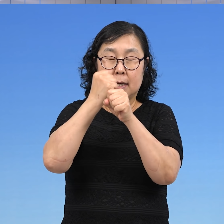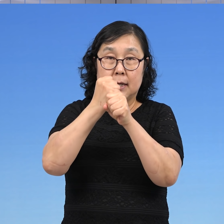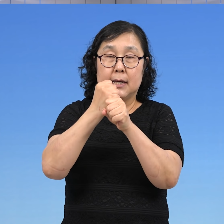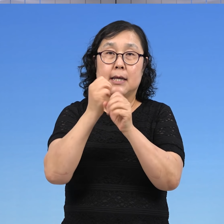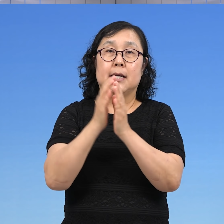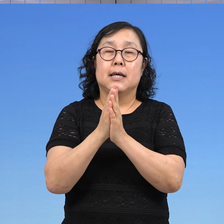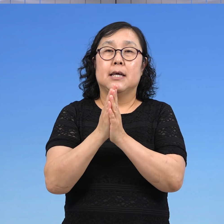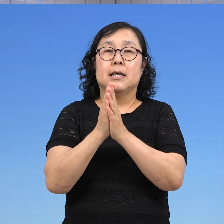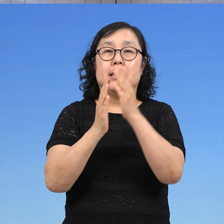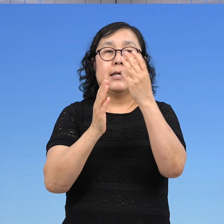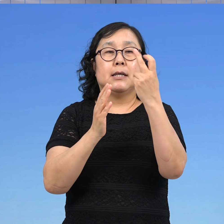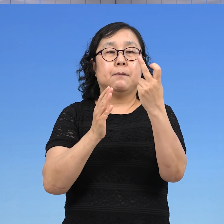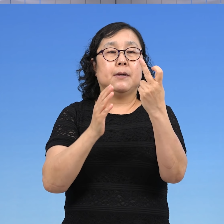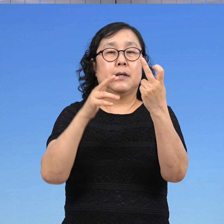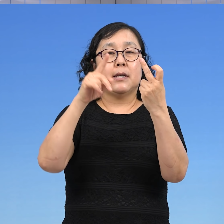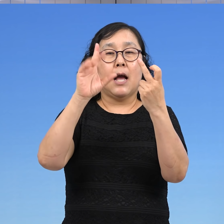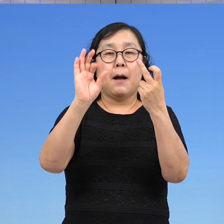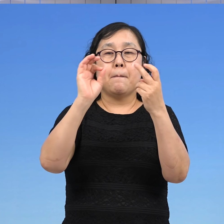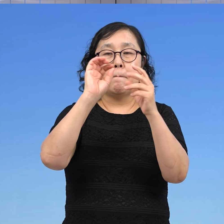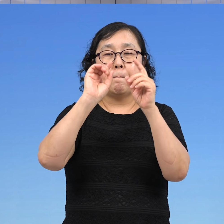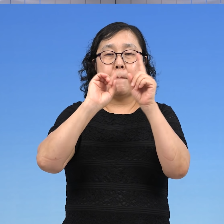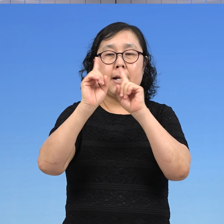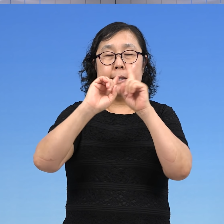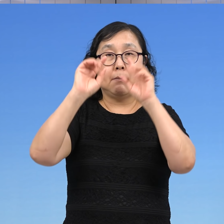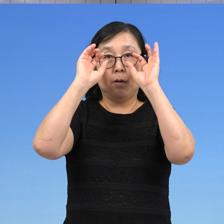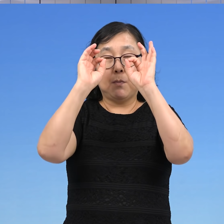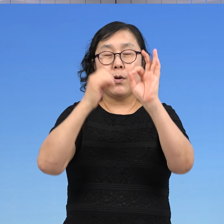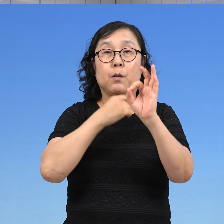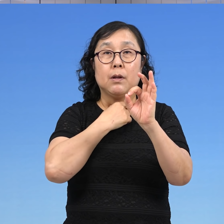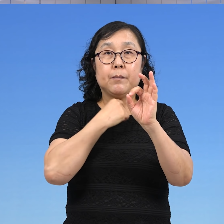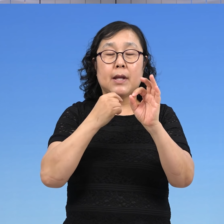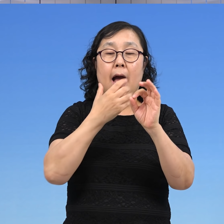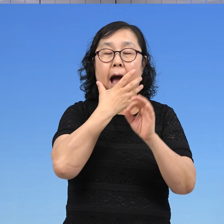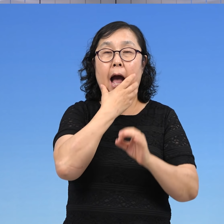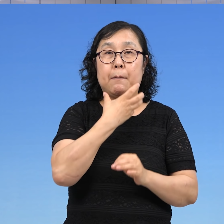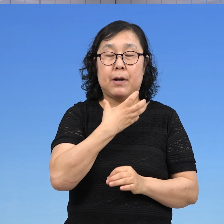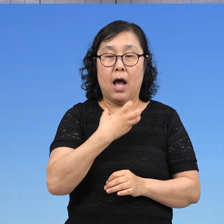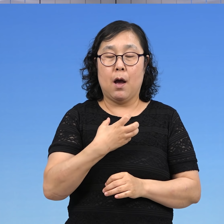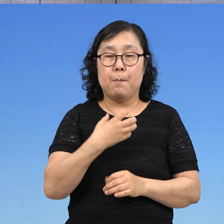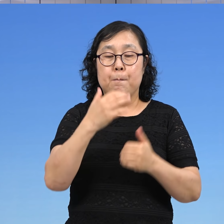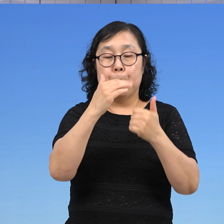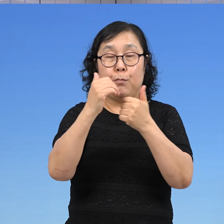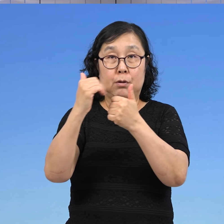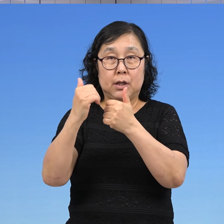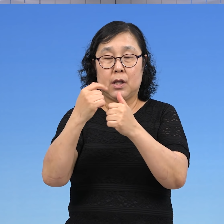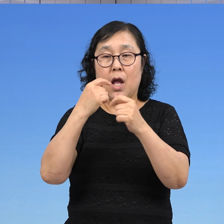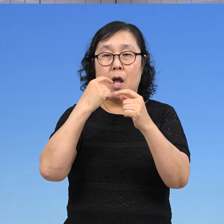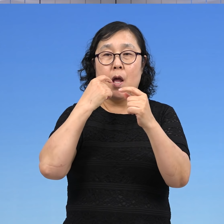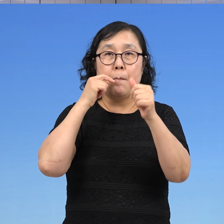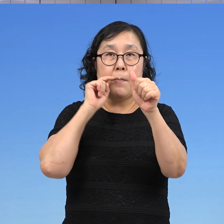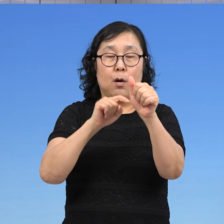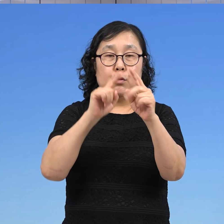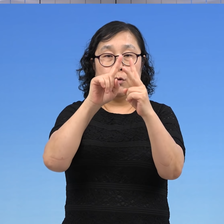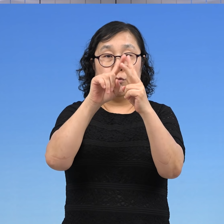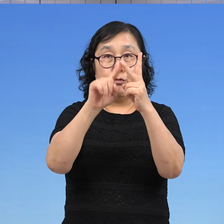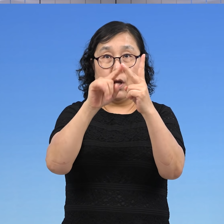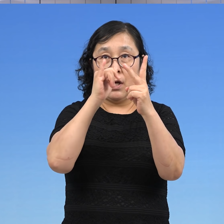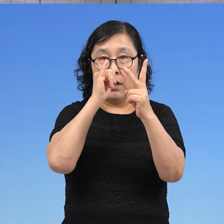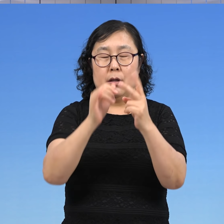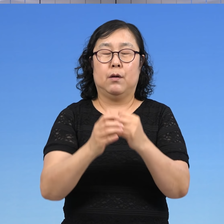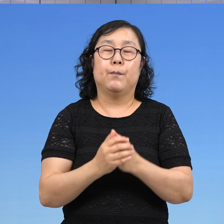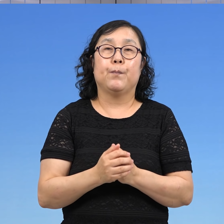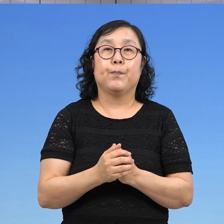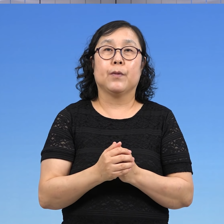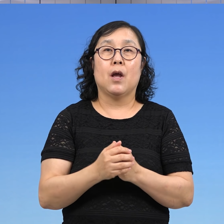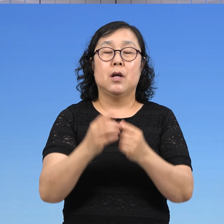12장 말씀을 좀 분석해 보기를 원하는 데요 여기 보니까 하나님이 아브라함을 부르시는 데 명령 투 가지를 내리